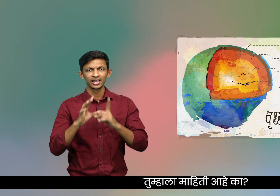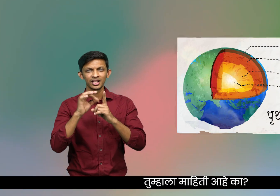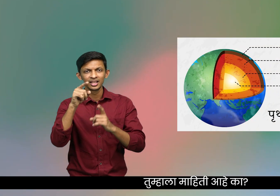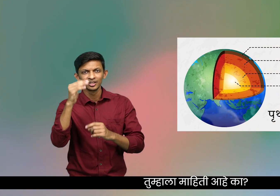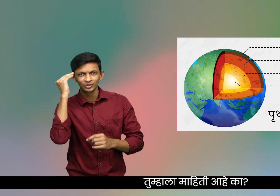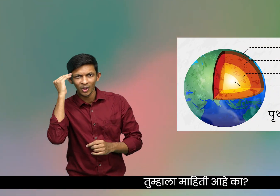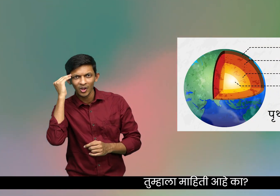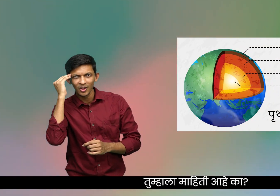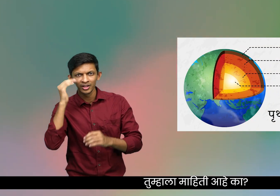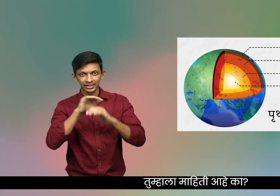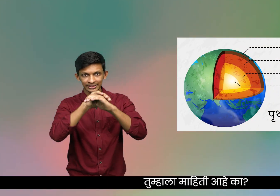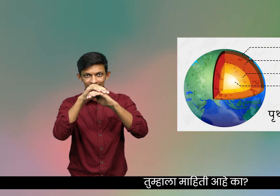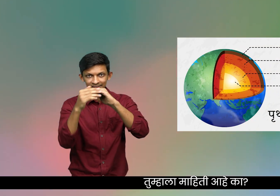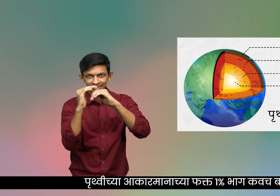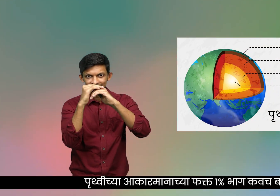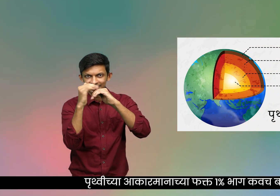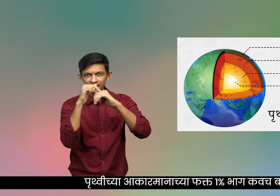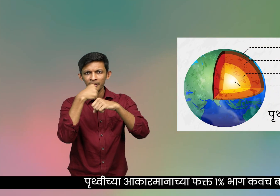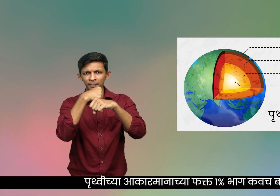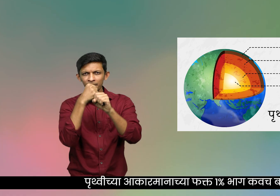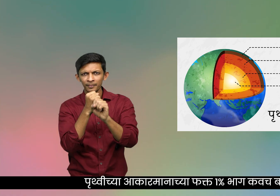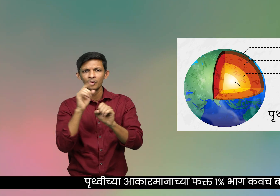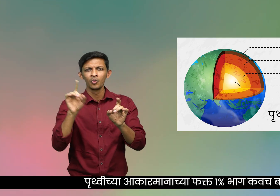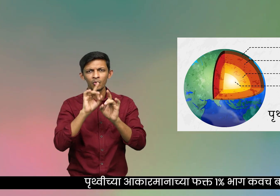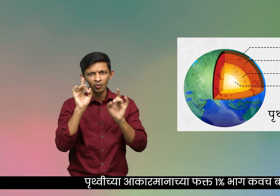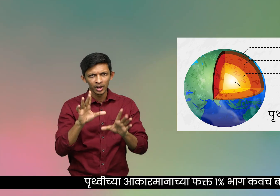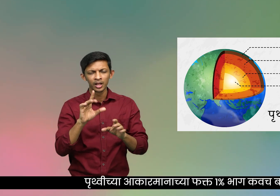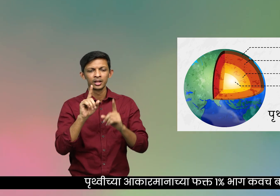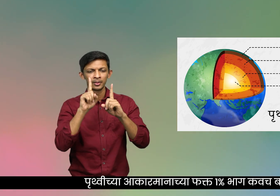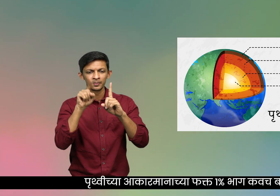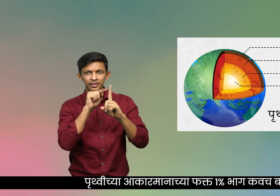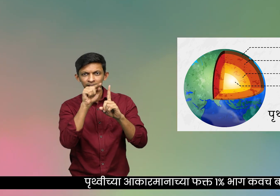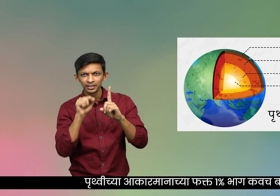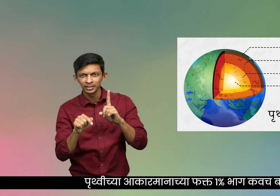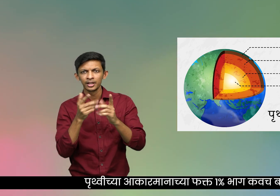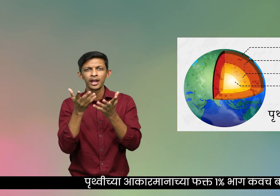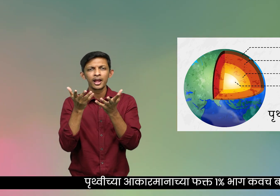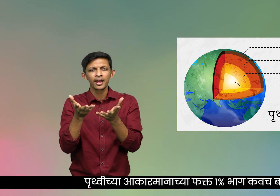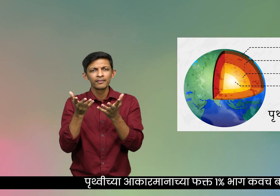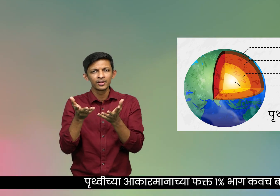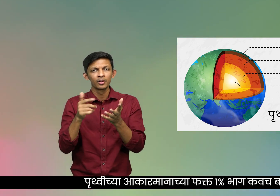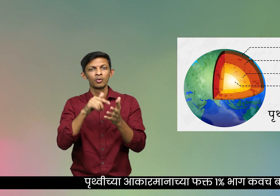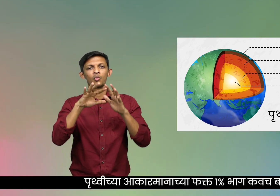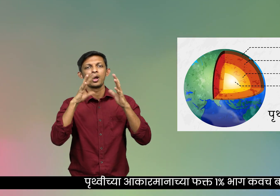तुम्हाला माहिती आहे का? पृथ्वीच्या आकारमानाच्या फक्त 1% भाग कवच बनवतो.